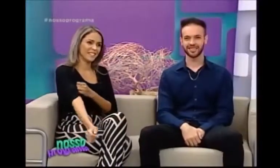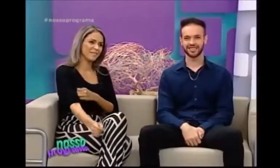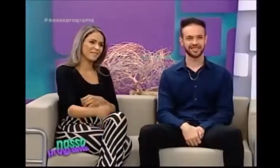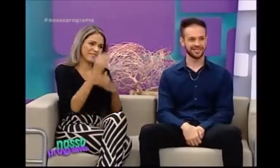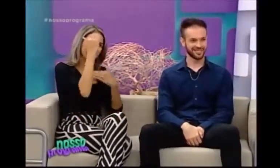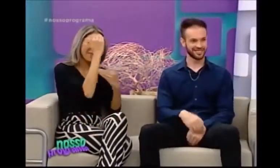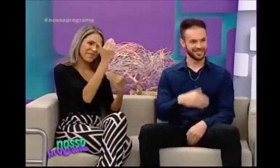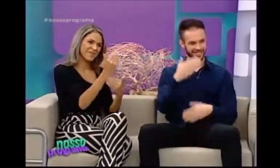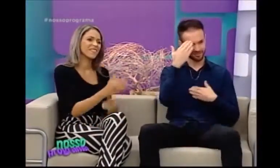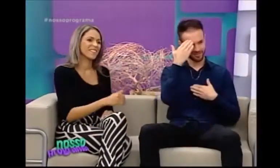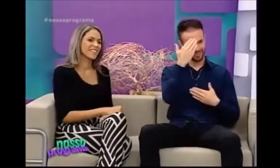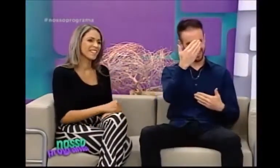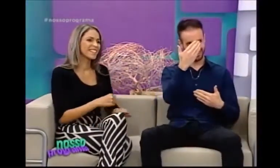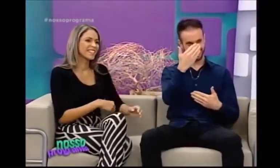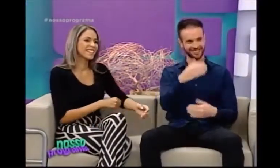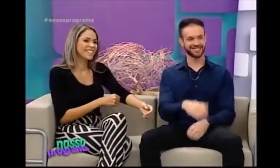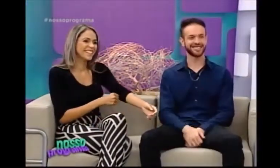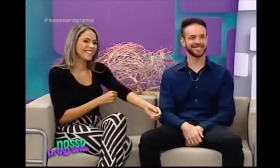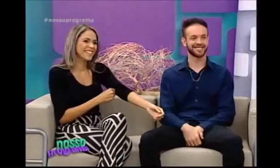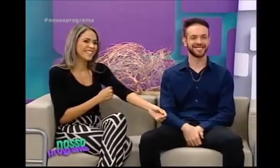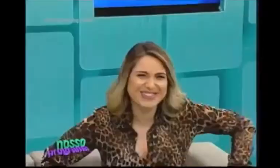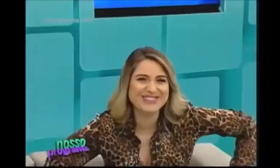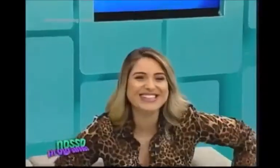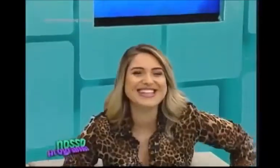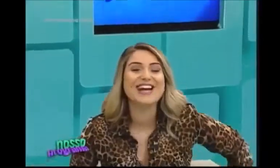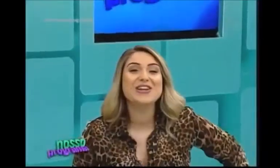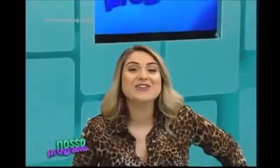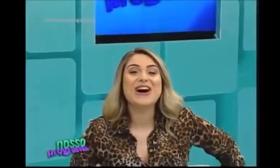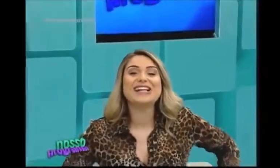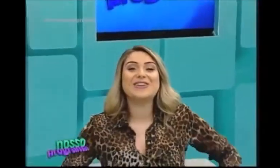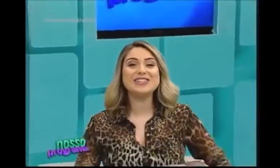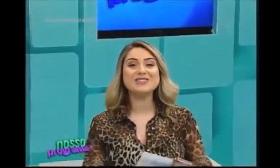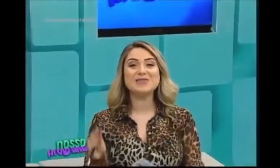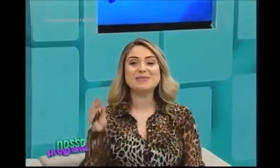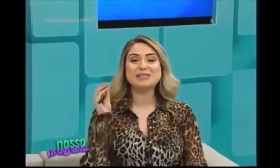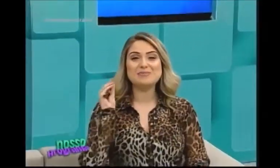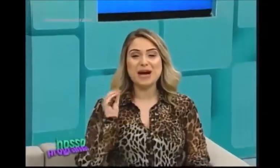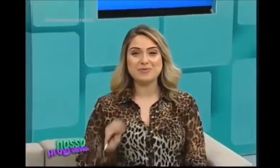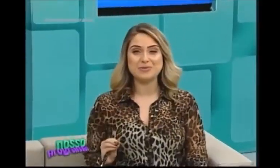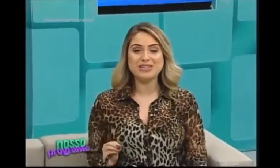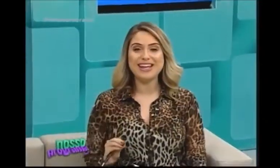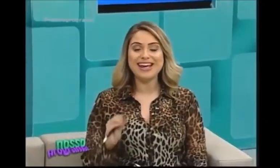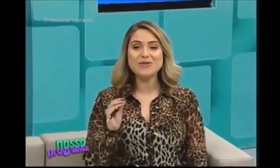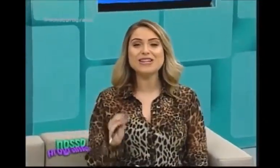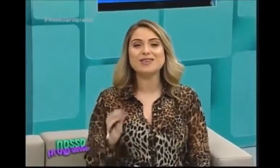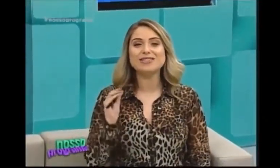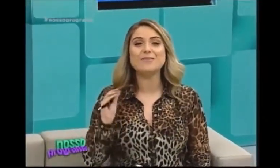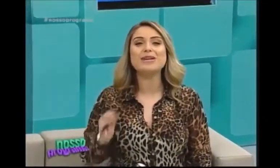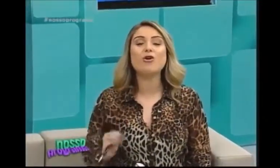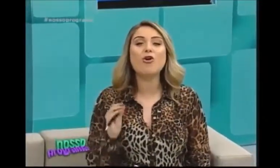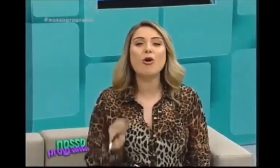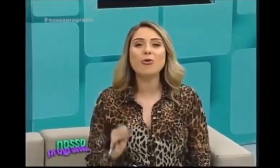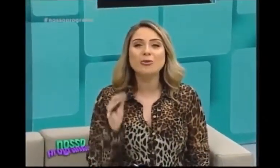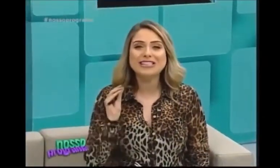né? Obrigada. Ai, gente, eu quero aprender. E olha, agora a gente vai bater papo, porque eu quero saber como